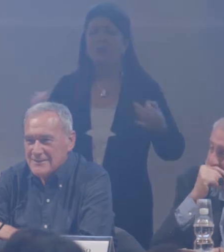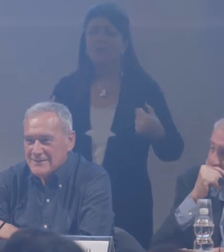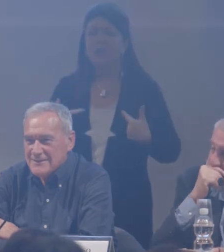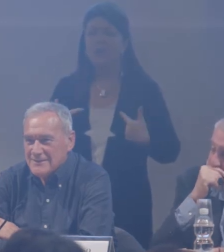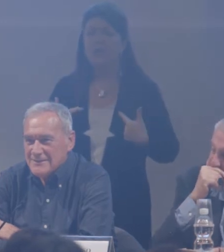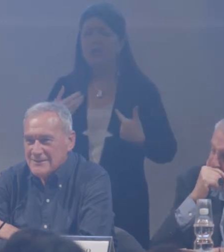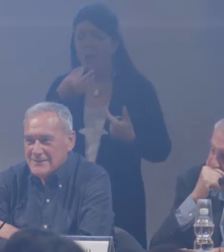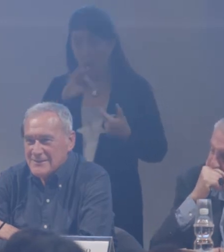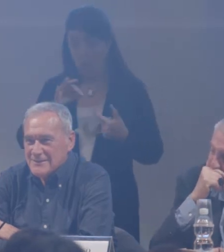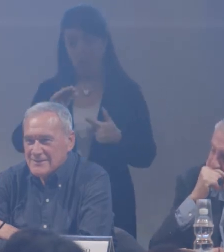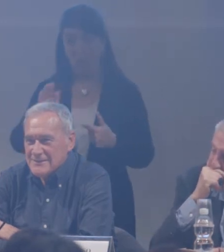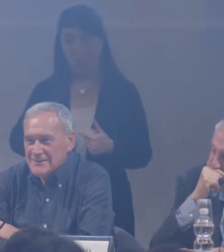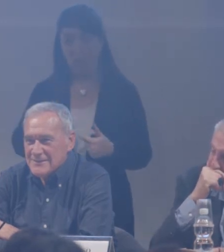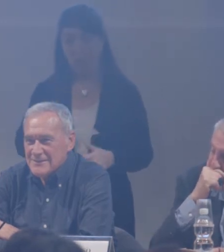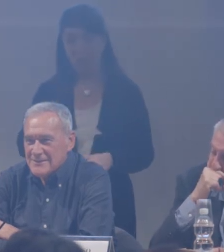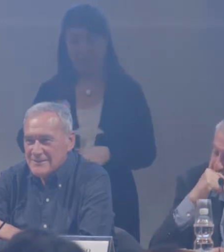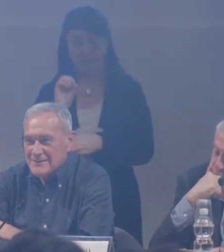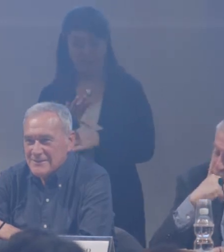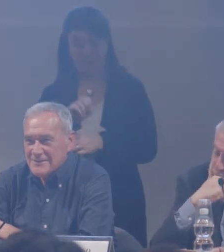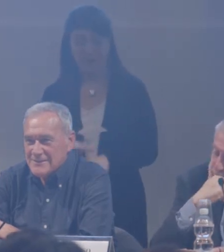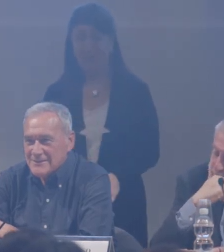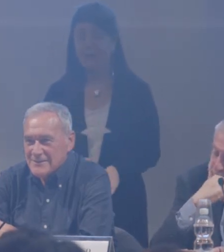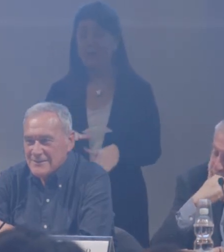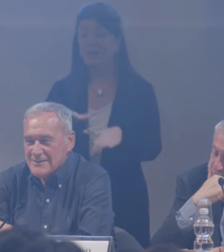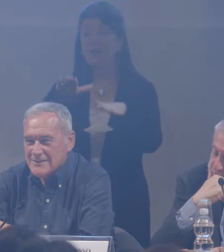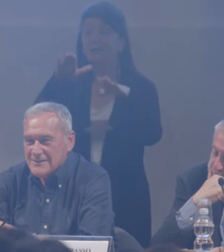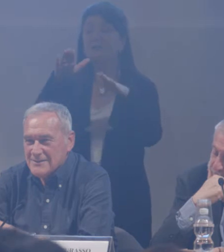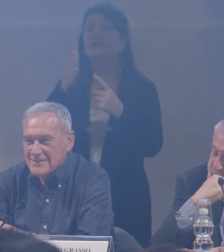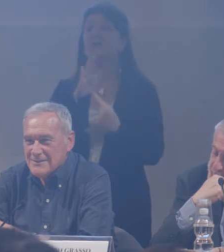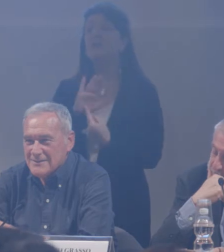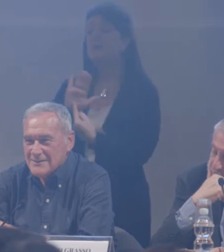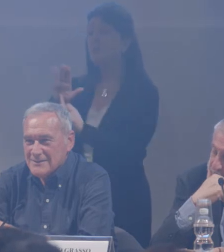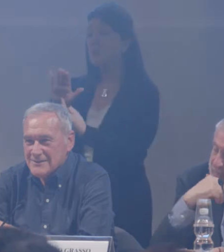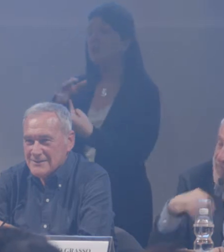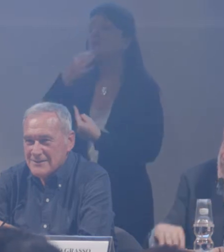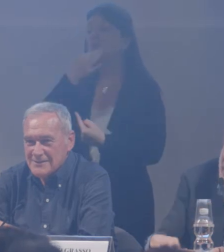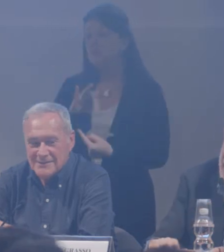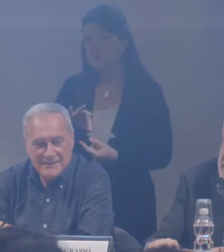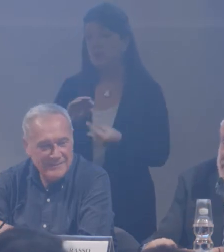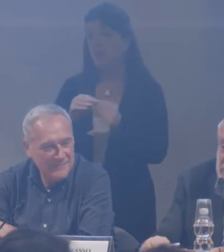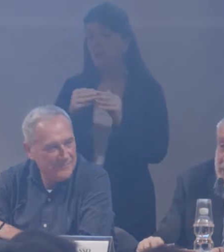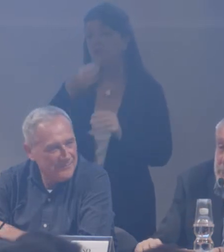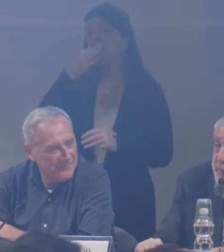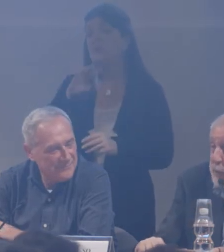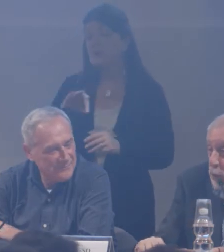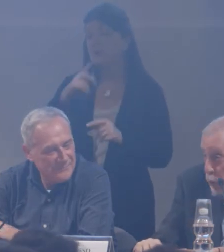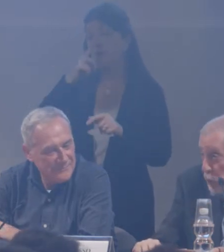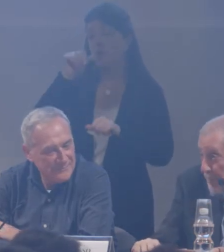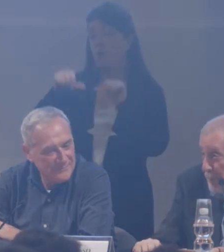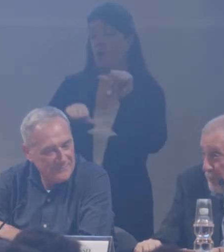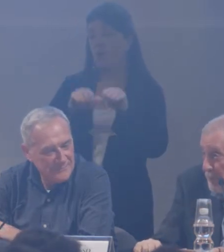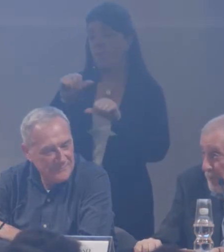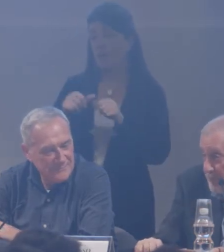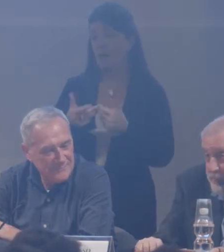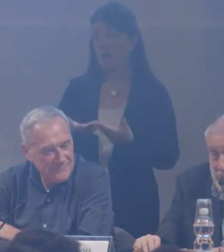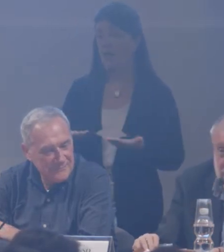ripete sempre questa cosa? La dimostrazione che invece si può fare, si può cambiare. Certo, il cambiamento